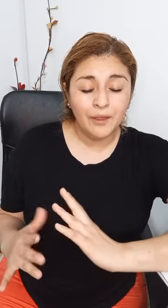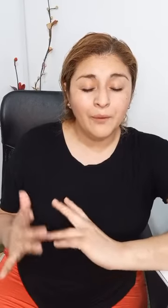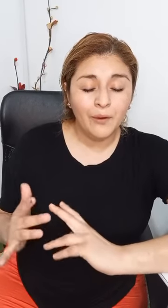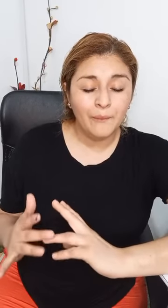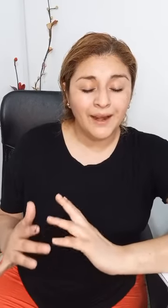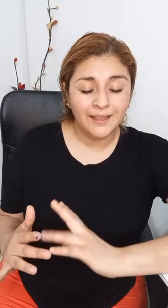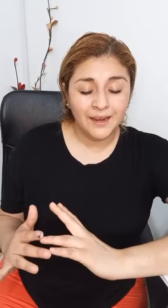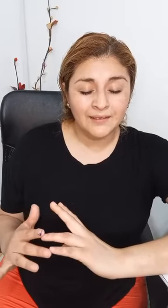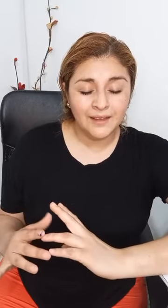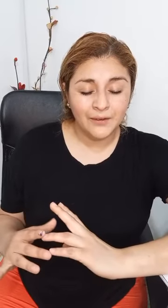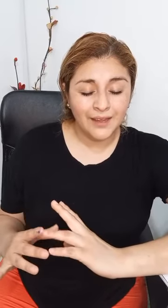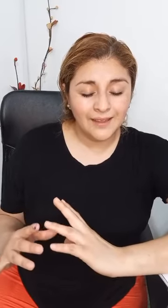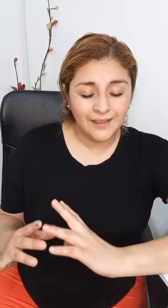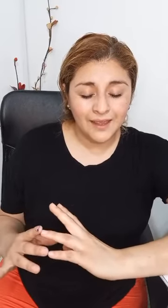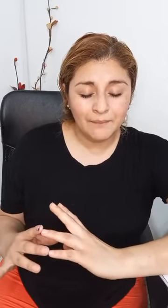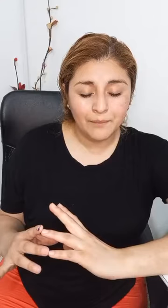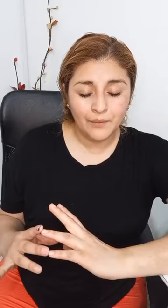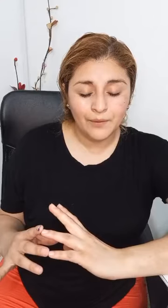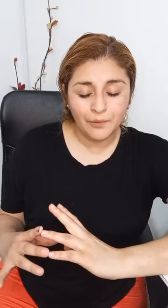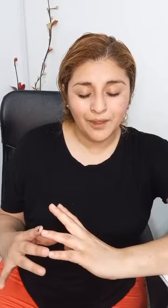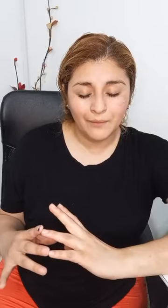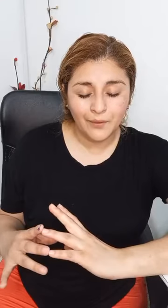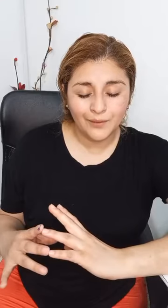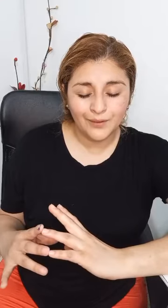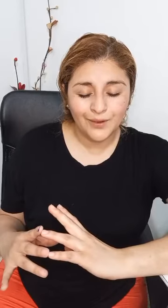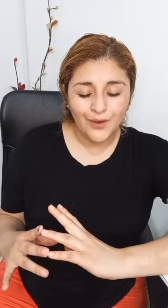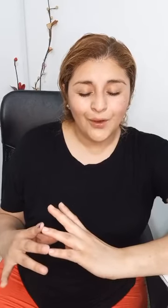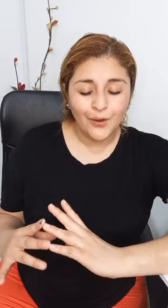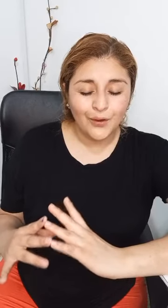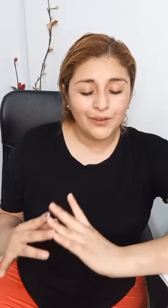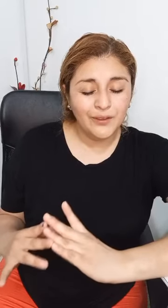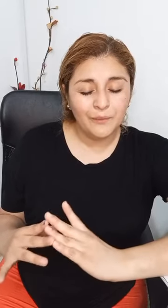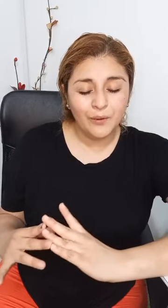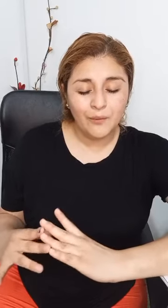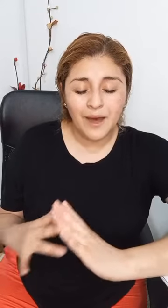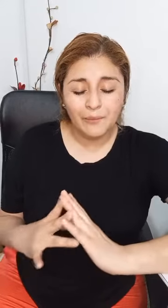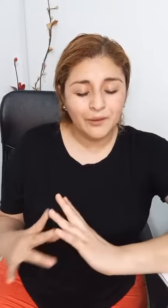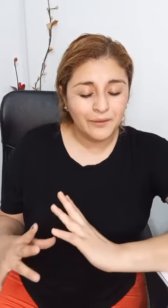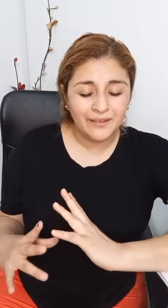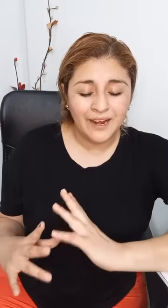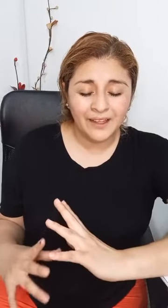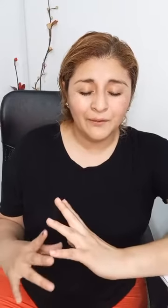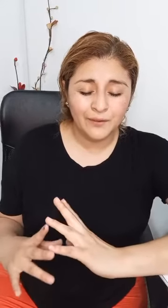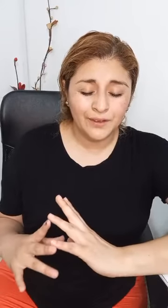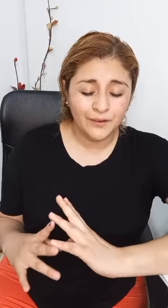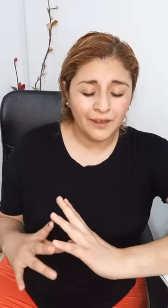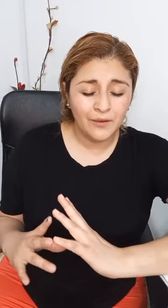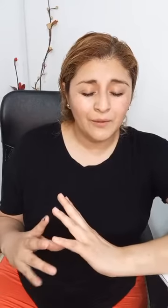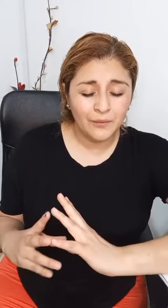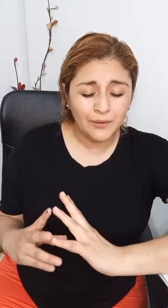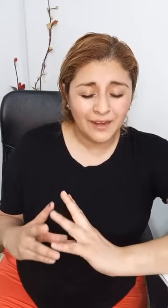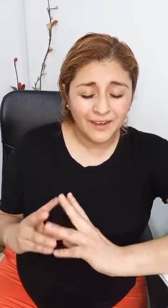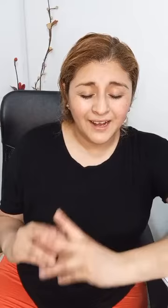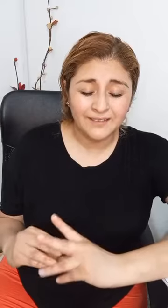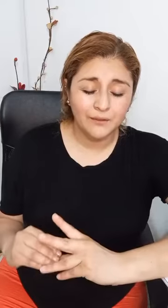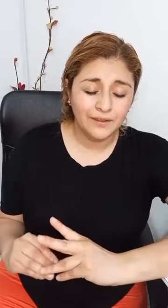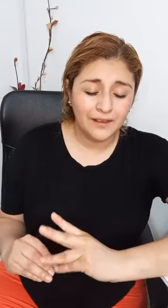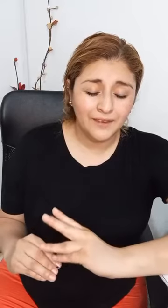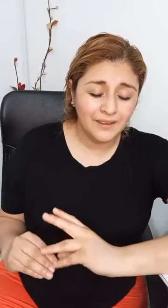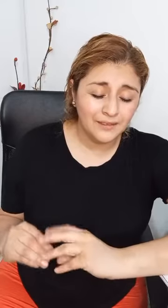que podemos compartir, señor, este tiempo. Podemos conocerte un poco más. Podemos hablar de vos, señor, de cómo vos